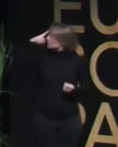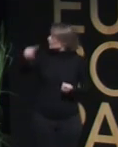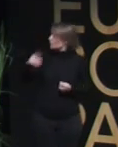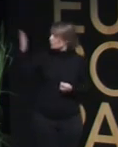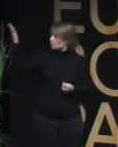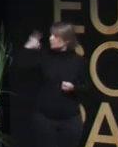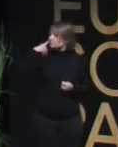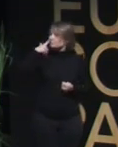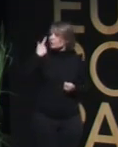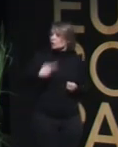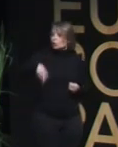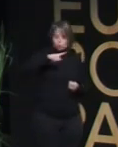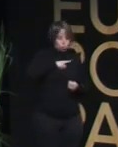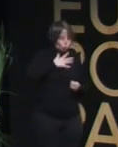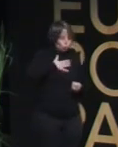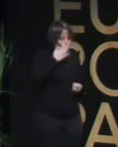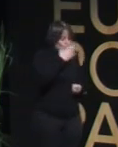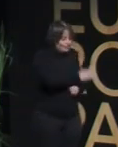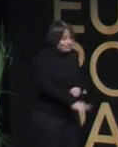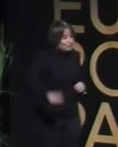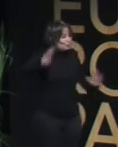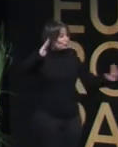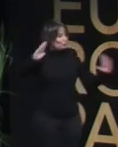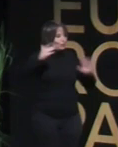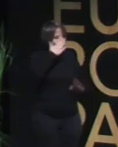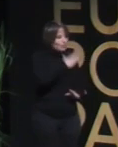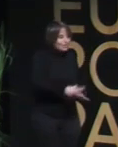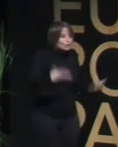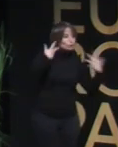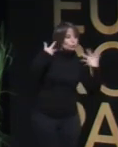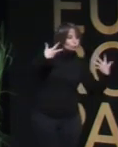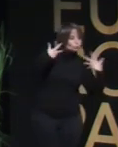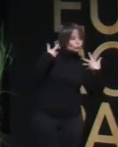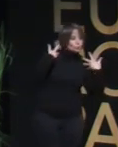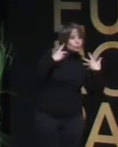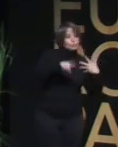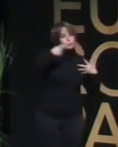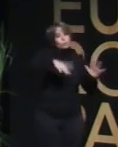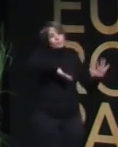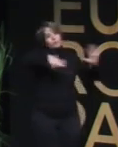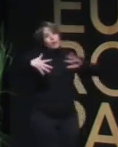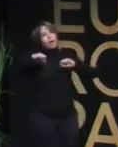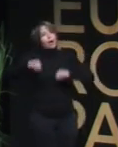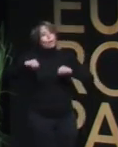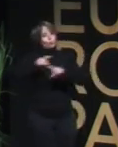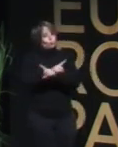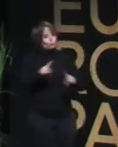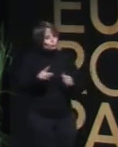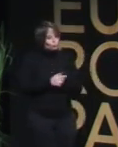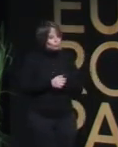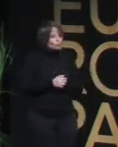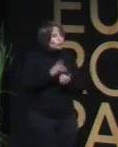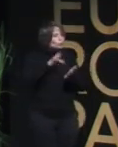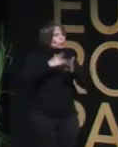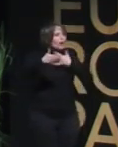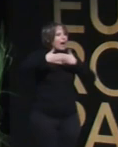las crisis que nosotros en nuestra niñez, de alguna forma, sufrimos, nos impactan como adulto. Había un autor,